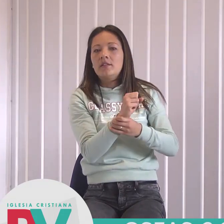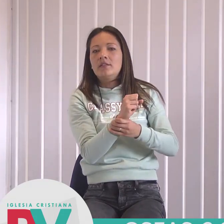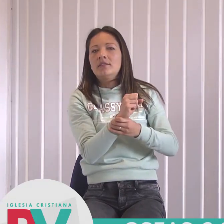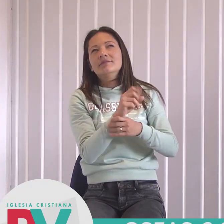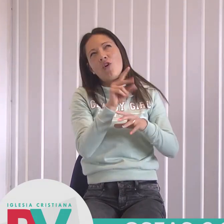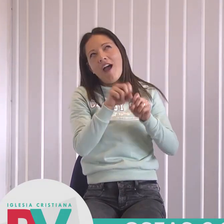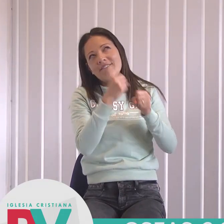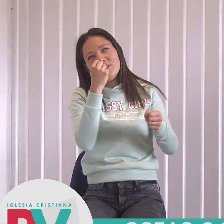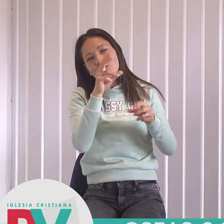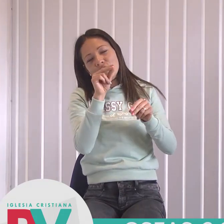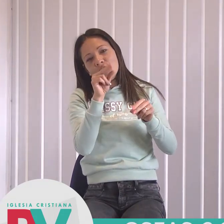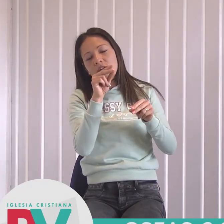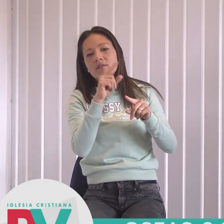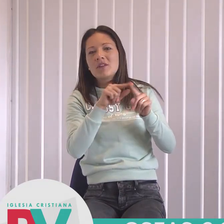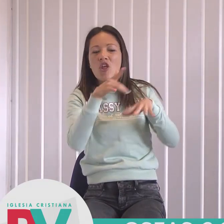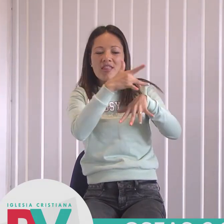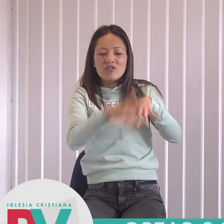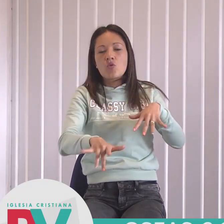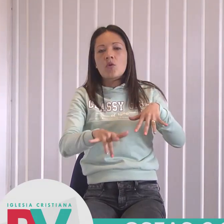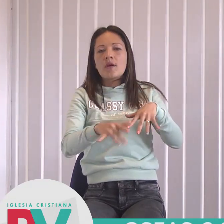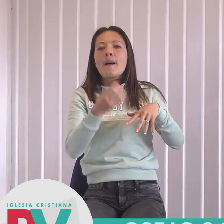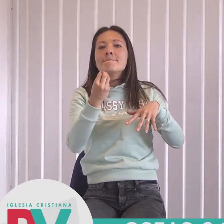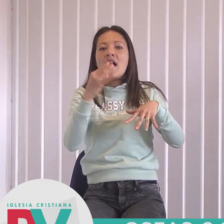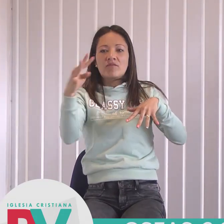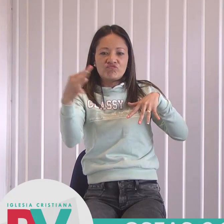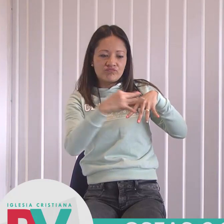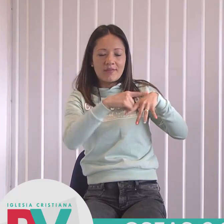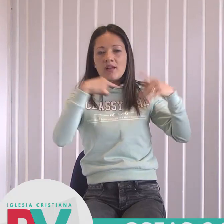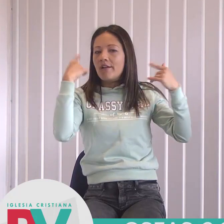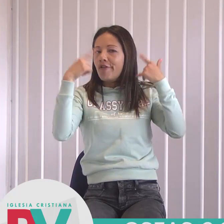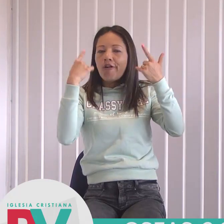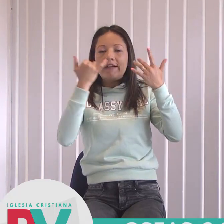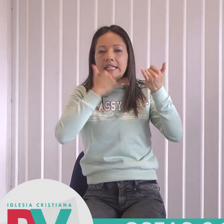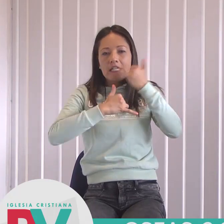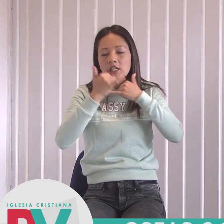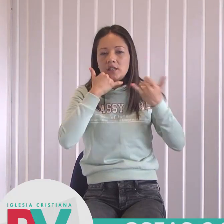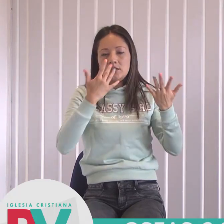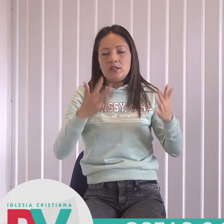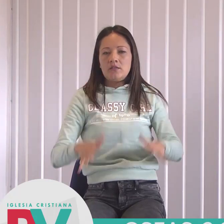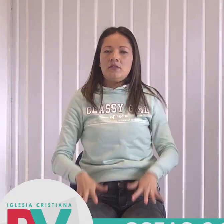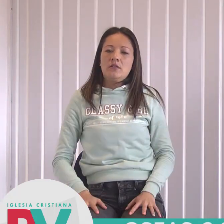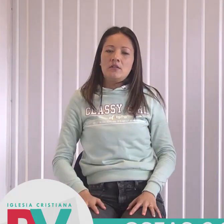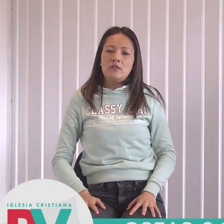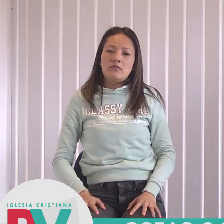Bueno, no acabados, sino desnudados para que se vea nuestra locura.